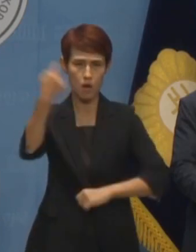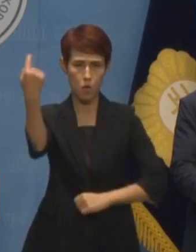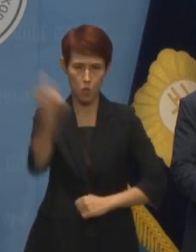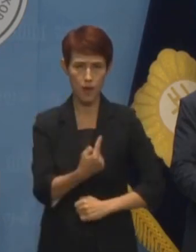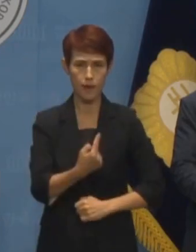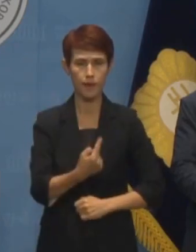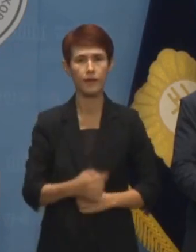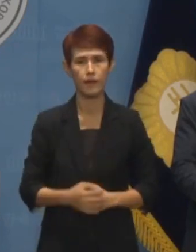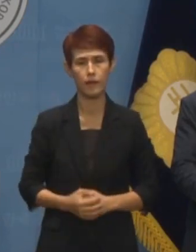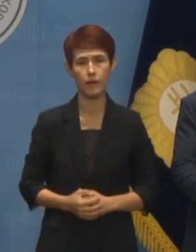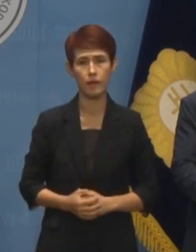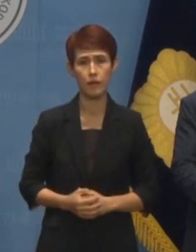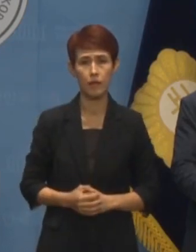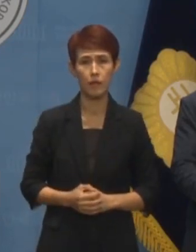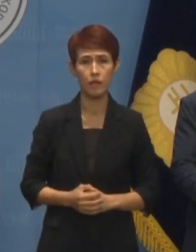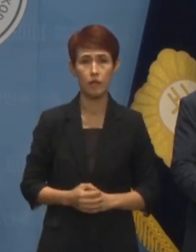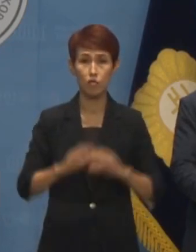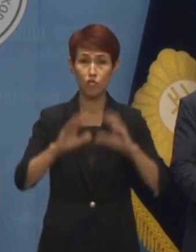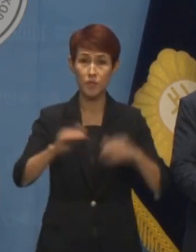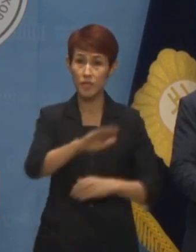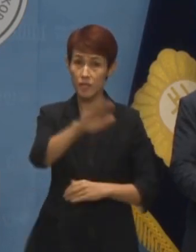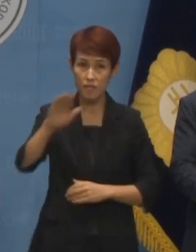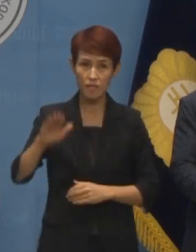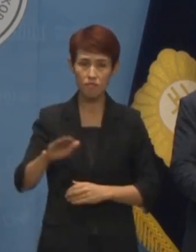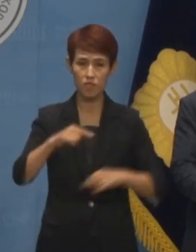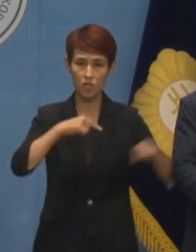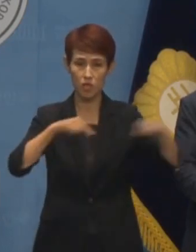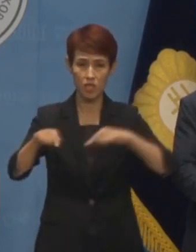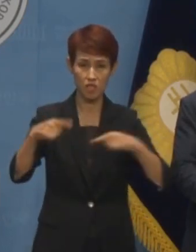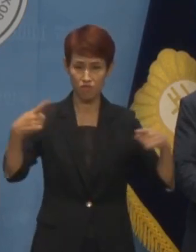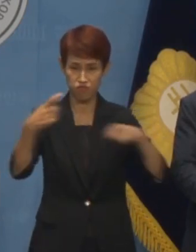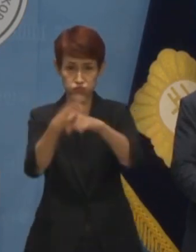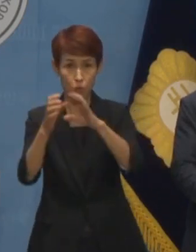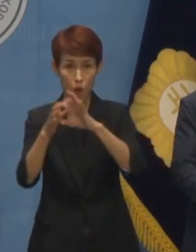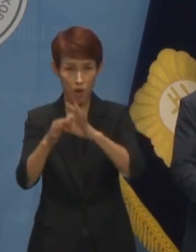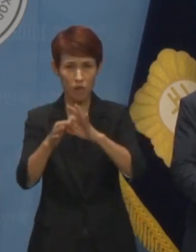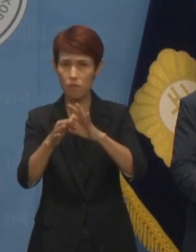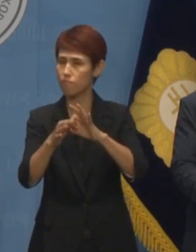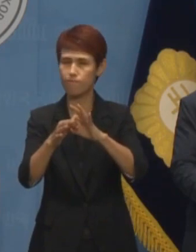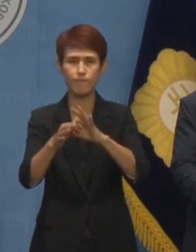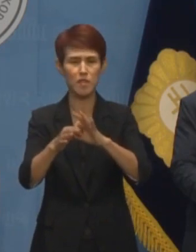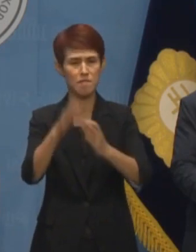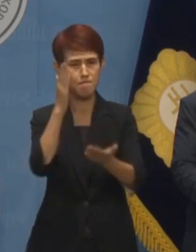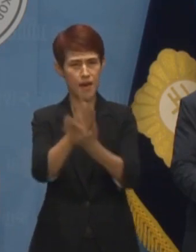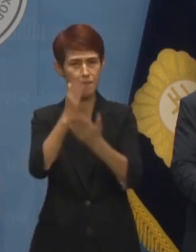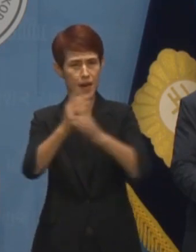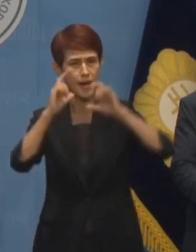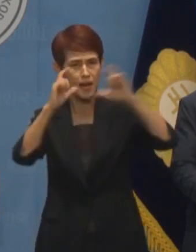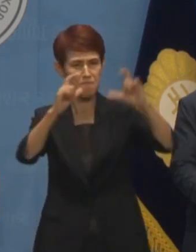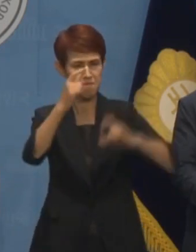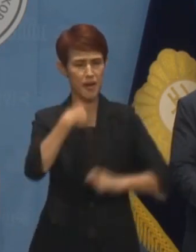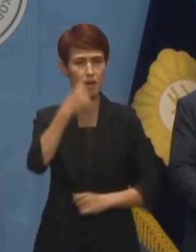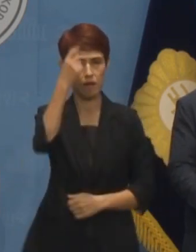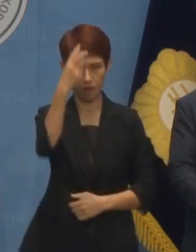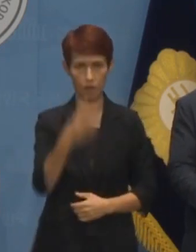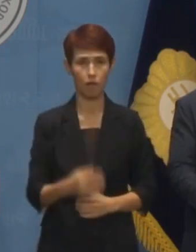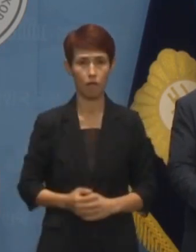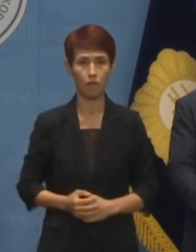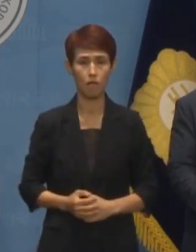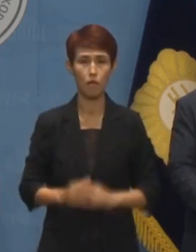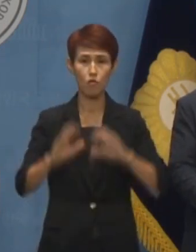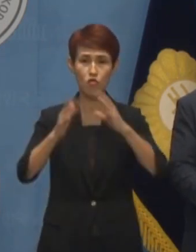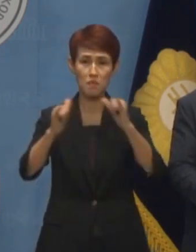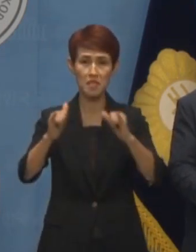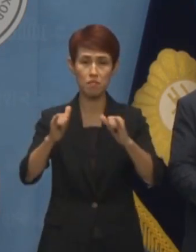마십시오 국민은 이정부의 끝없는 정치 보복에 대해 이미 여러 차례 경고를 했습니다 국민의 목 를 듣지 않는